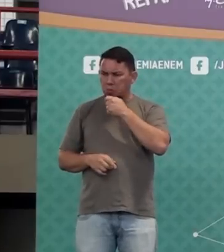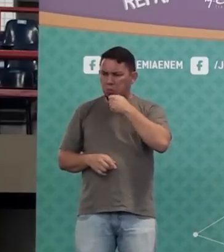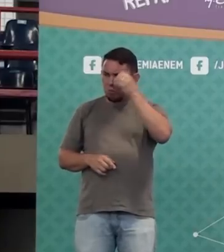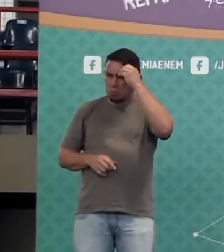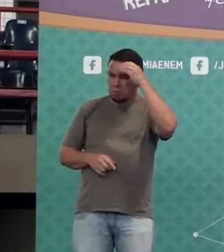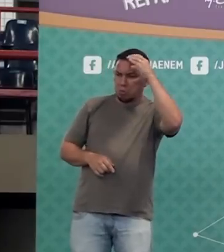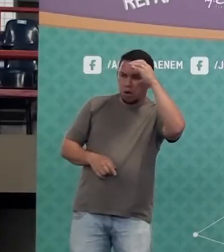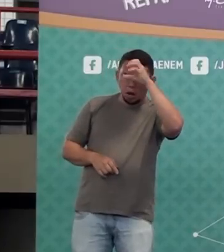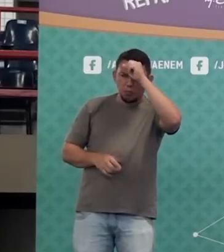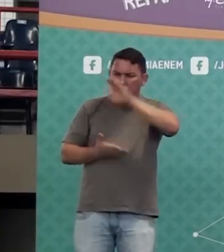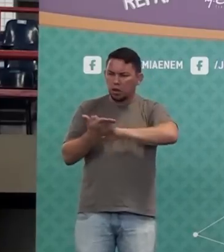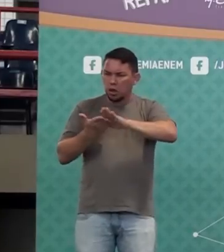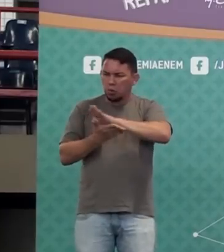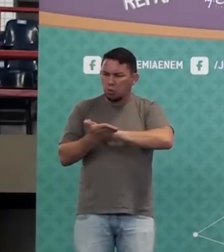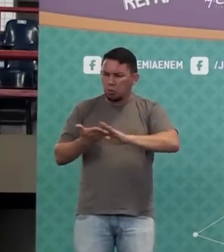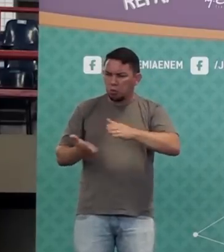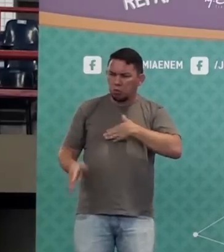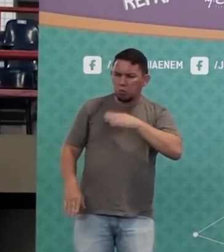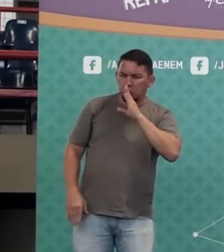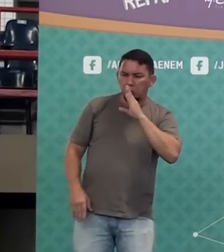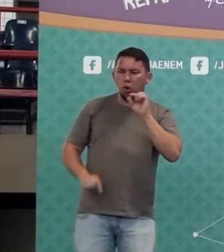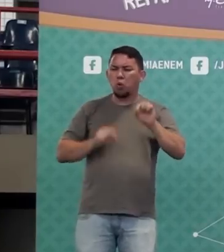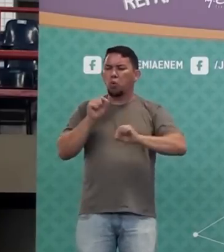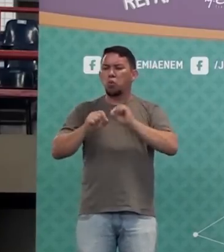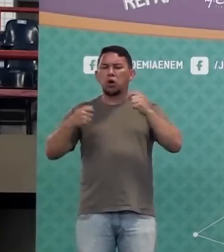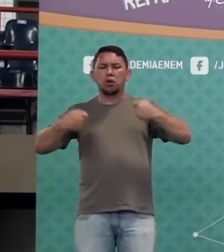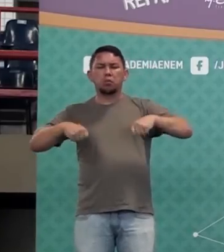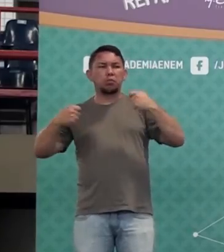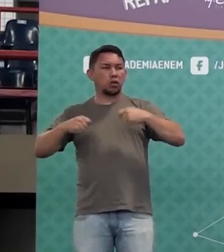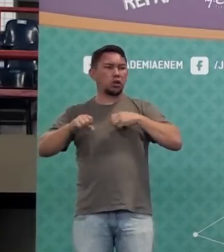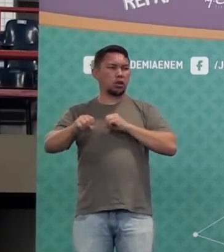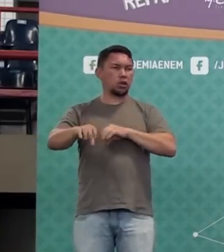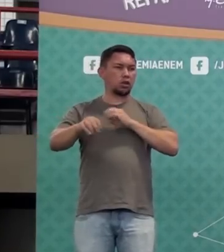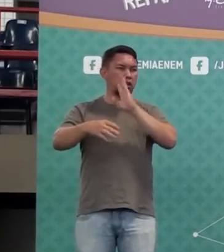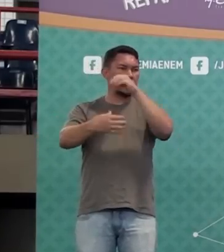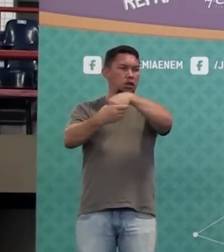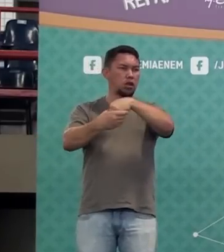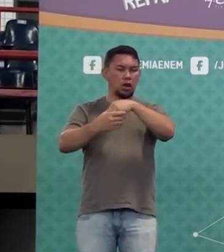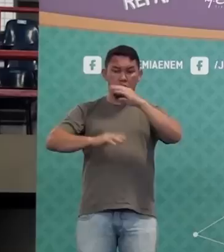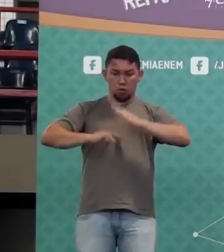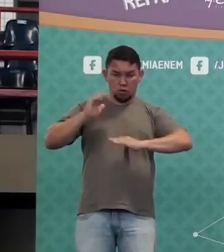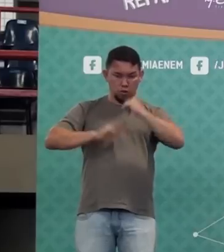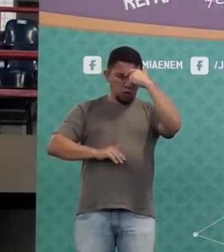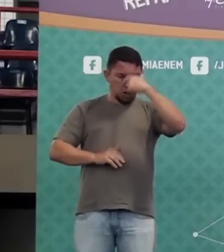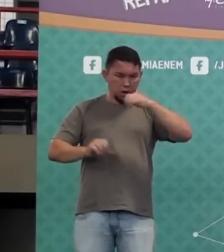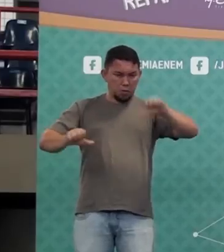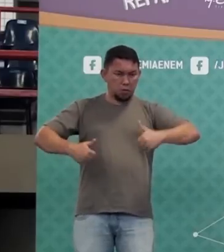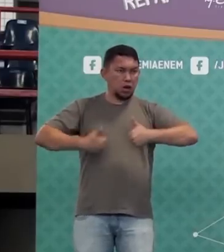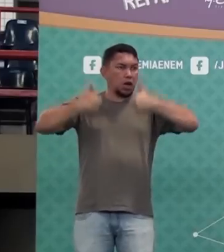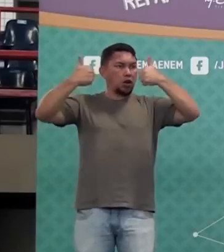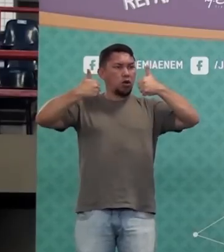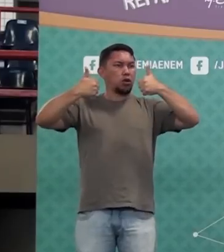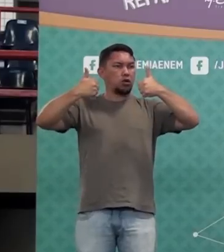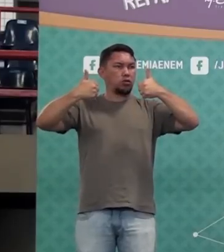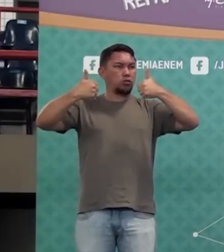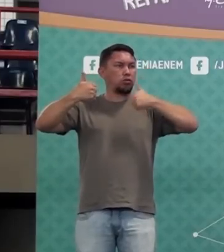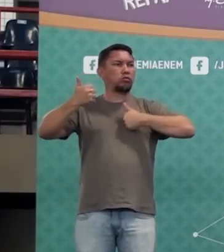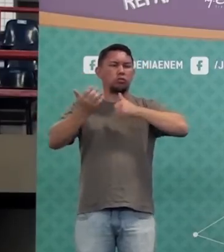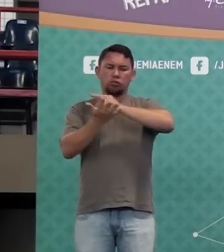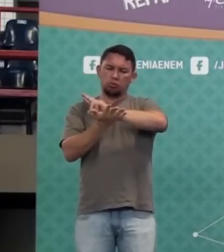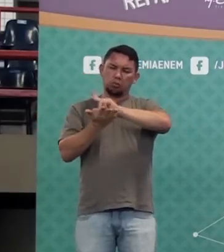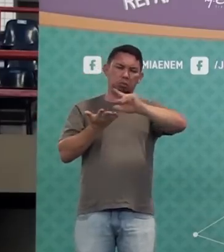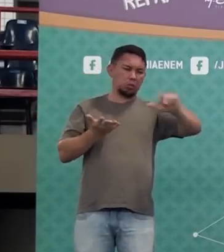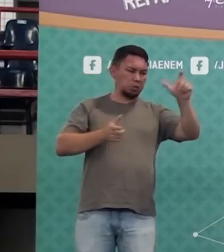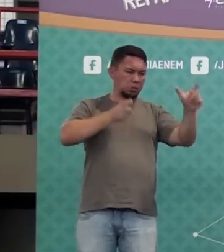na série em questão. O que é necessário na educação? Qualificar os professores. Nós temos